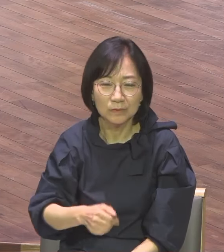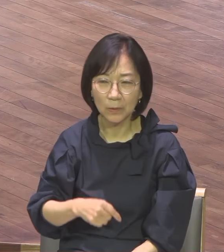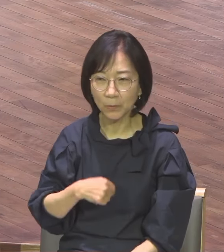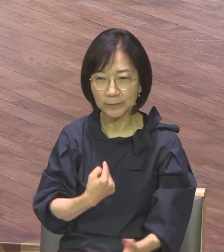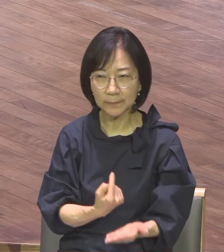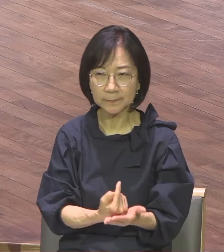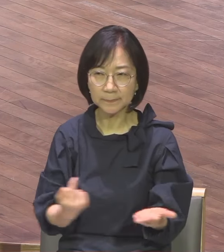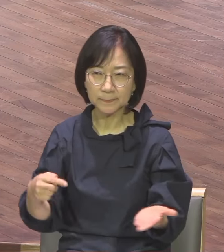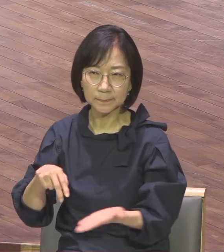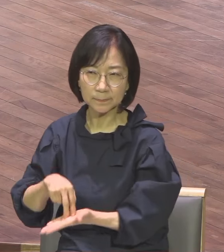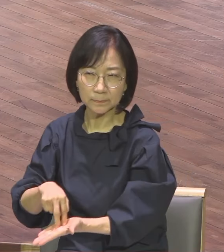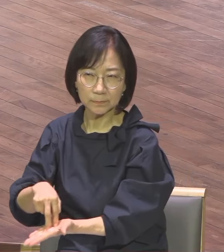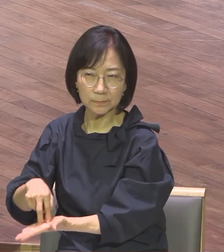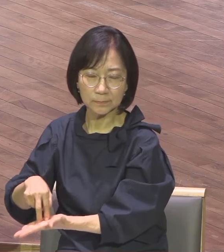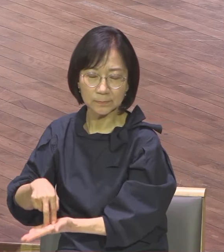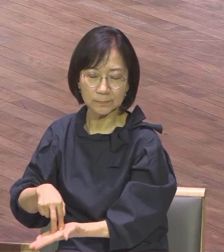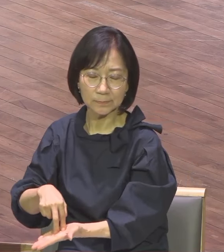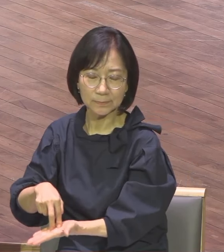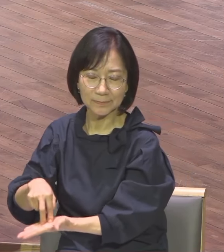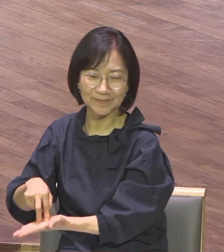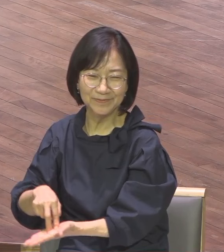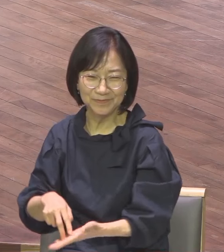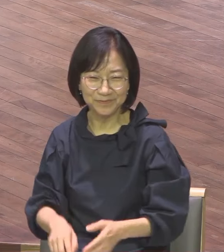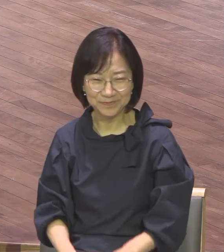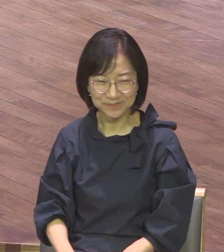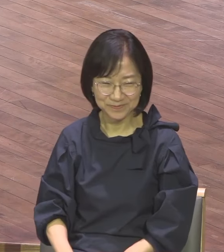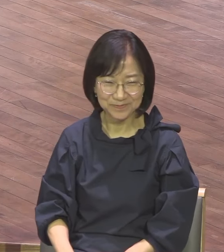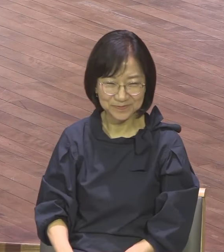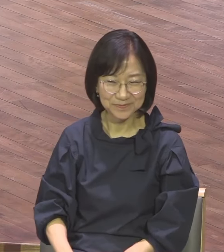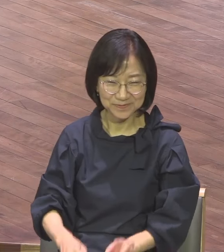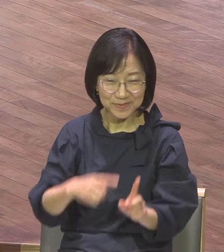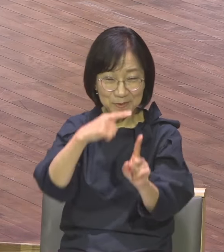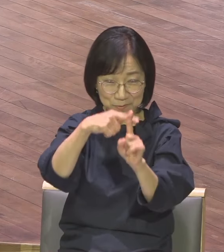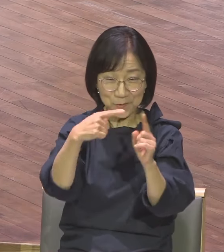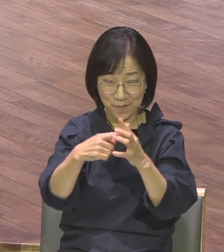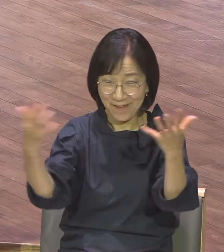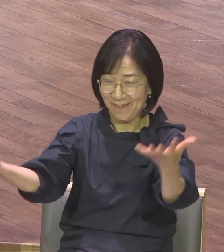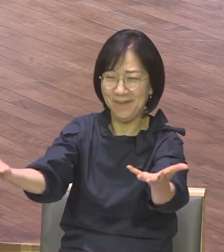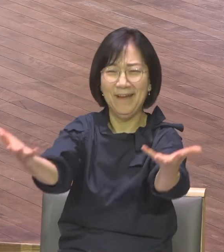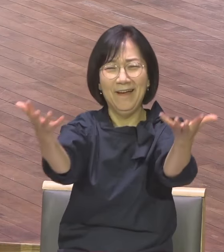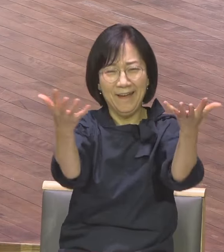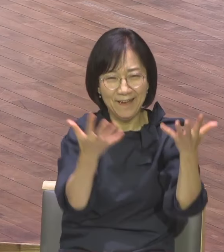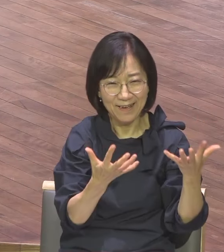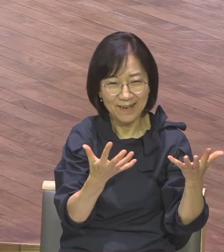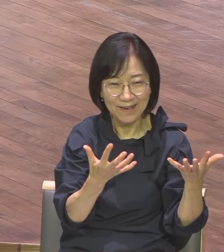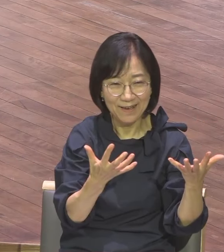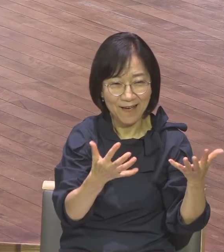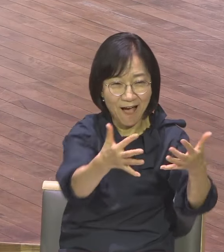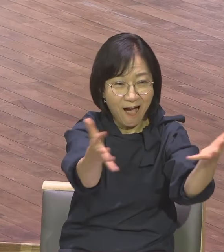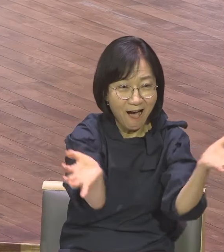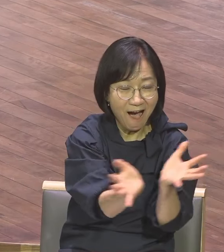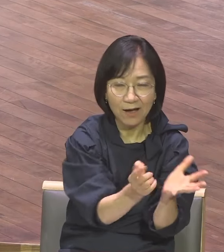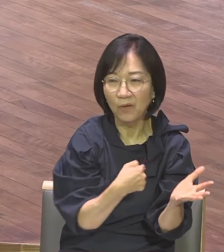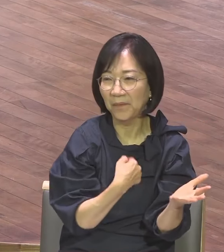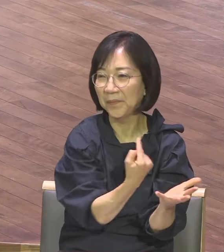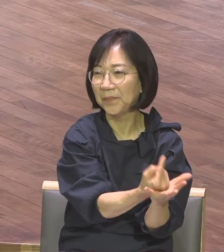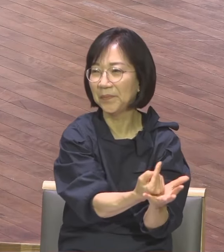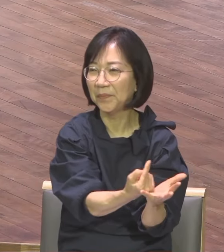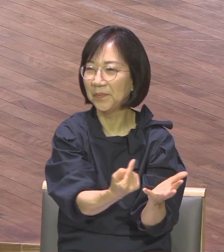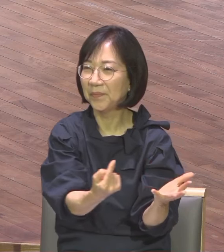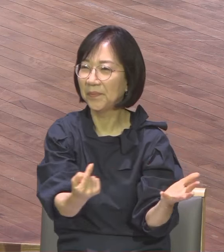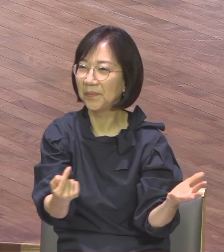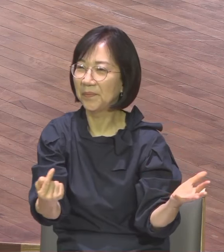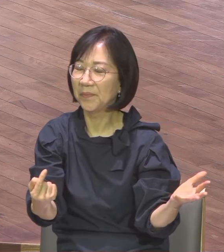자이다 그랬어요. 교회 와서도 군중 속의 고독이라고, 혼자 고독에, 혼자 교회